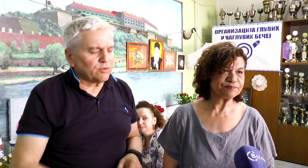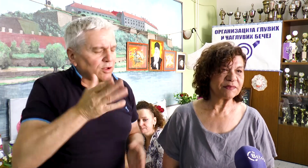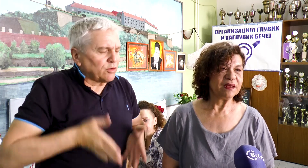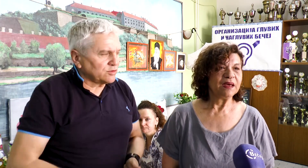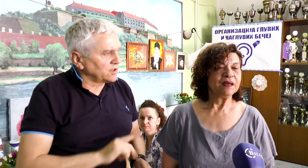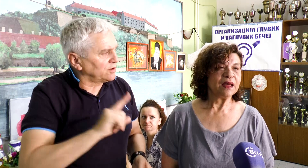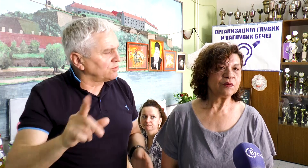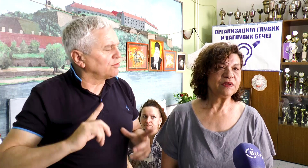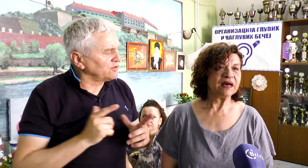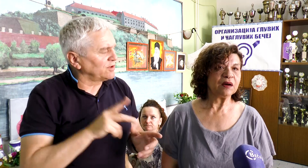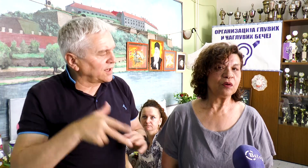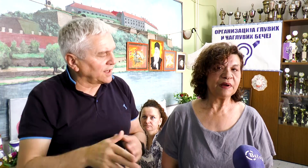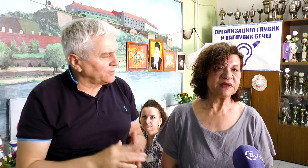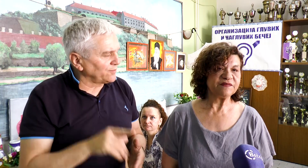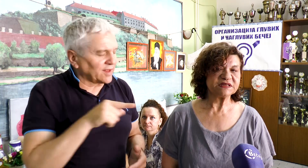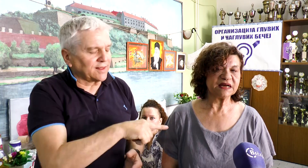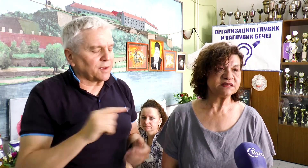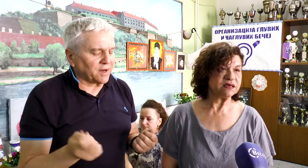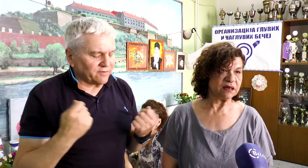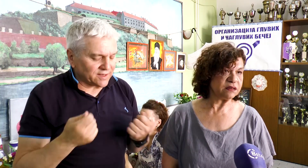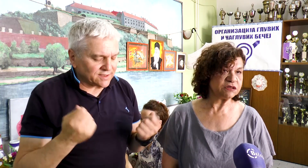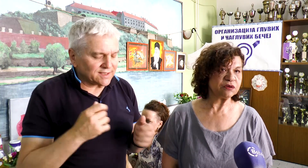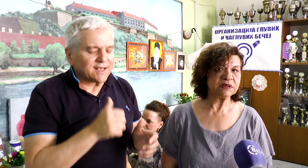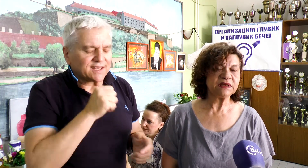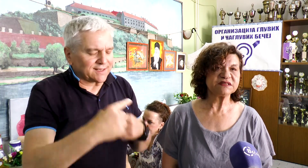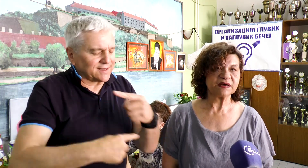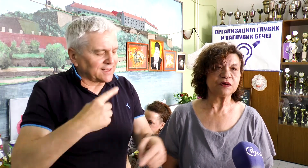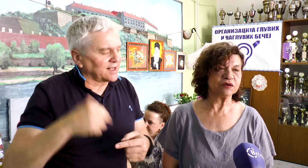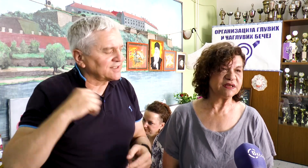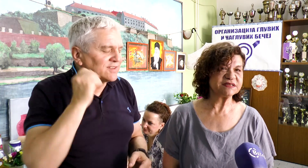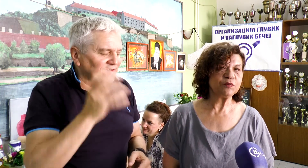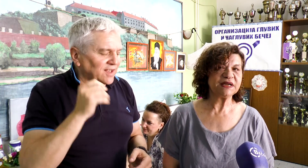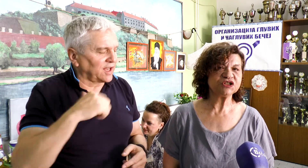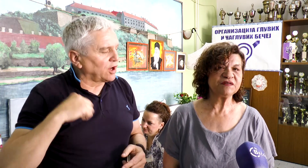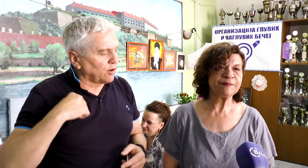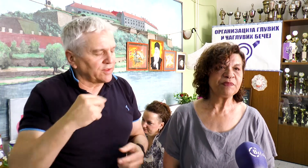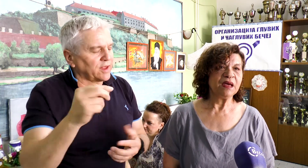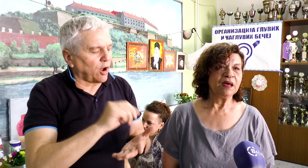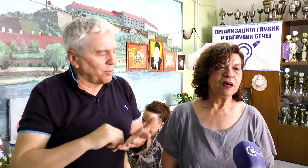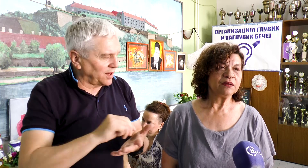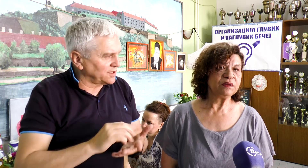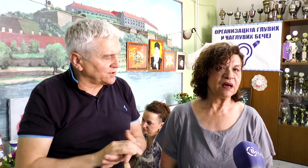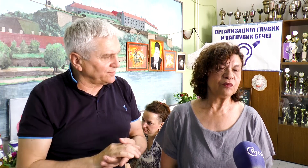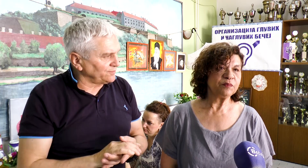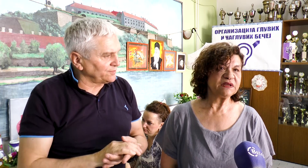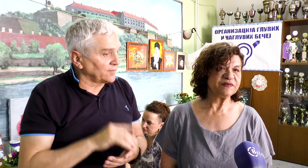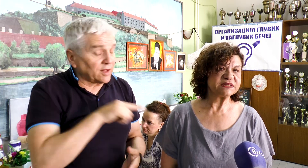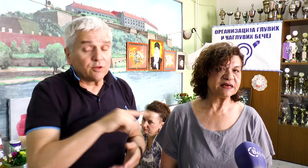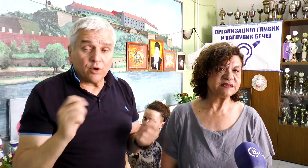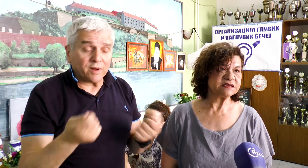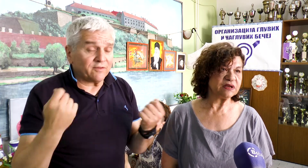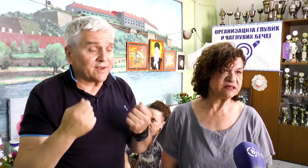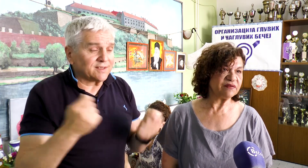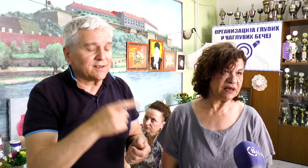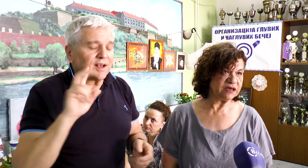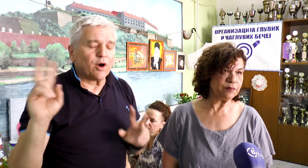života. Tako da ova manifestacija je tradicionalna, svake godine se obeležava. Na ovoj